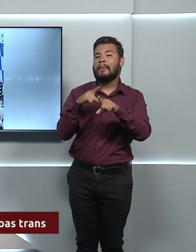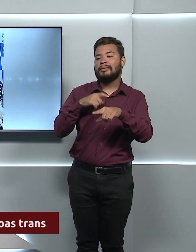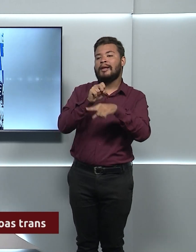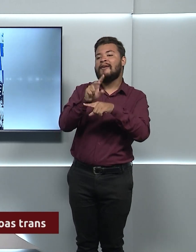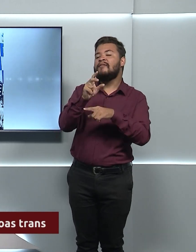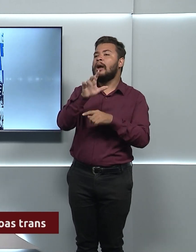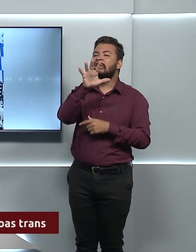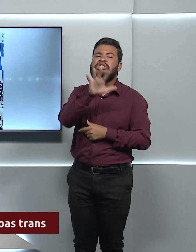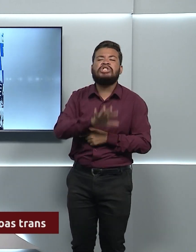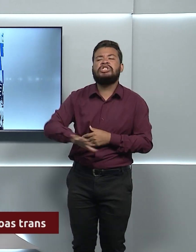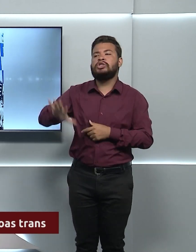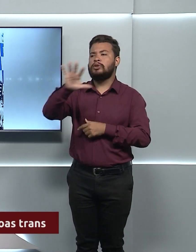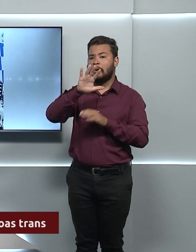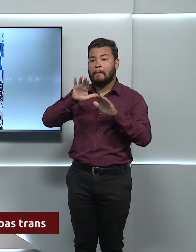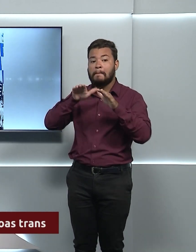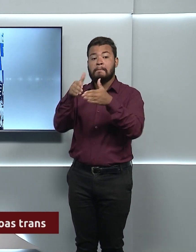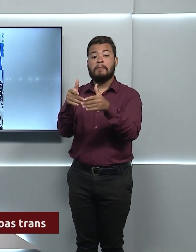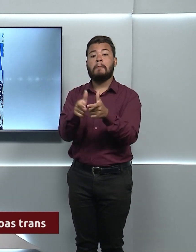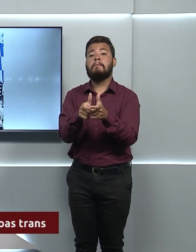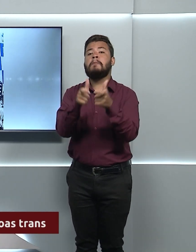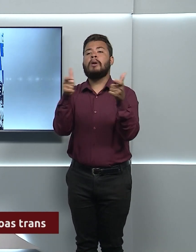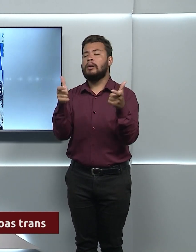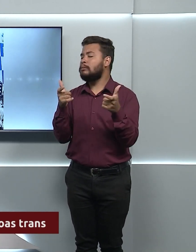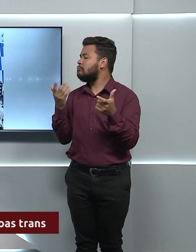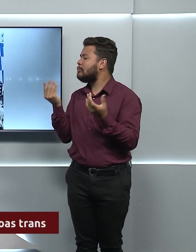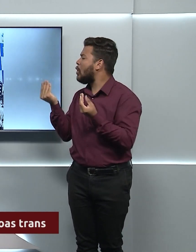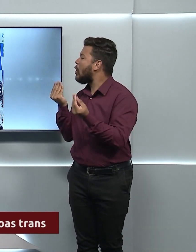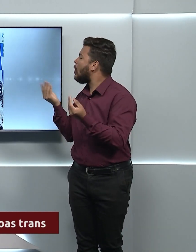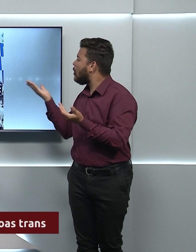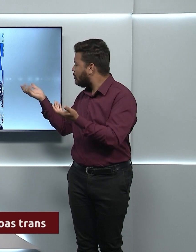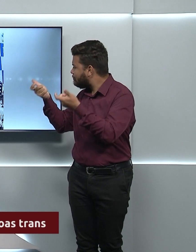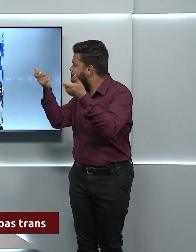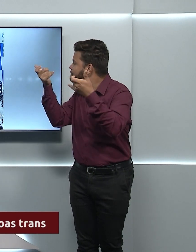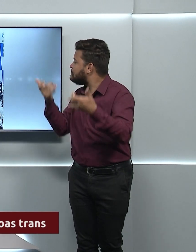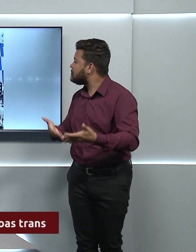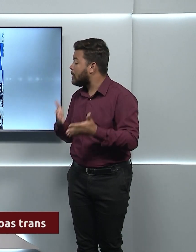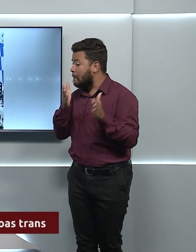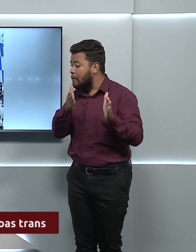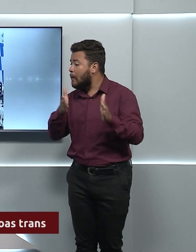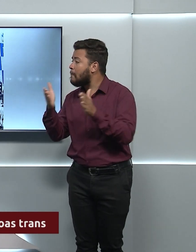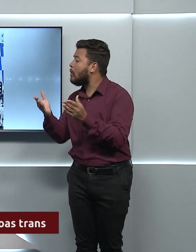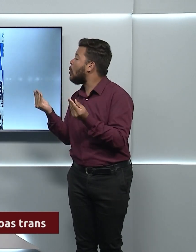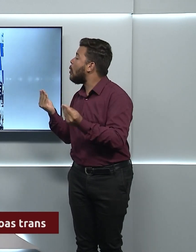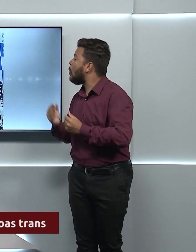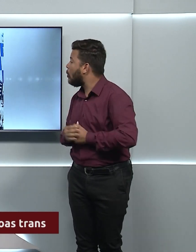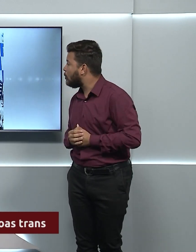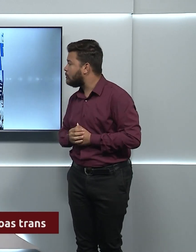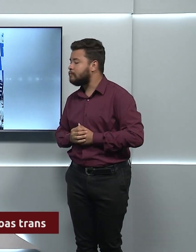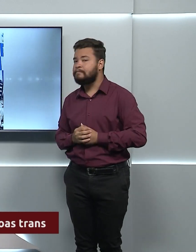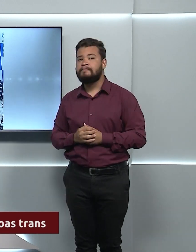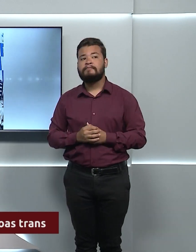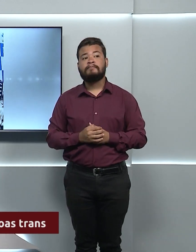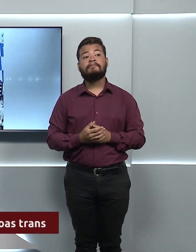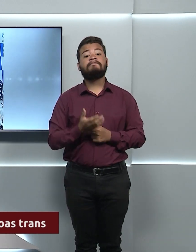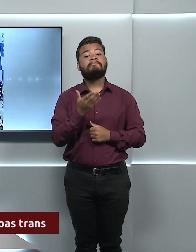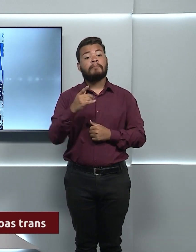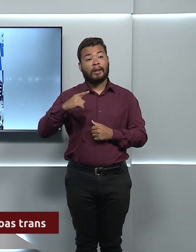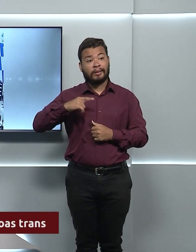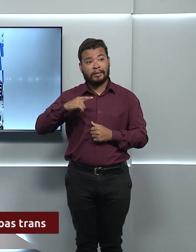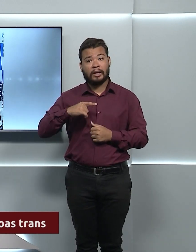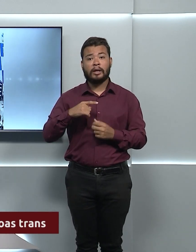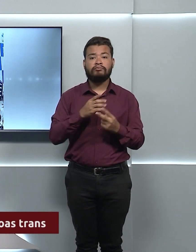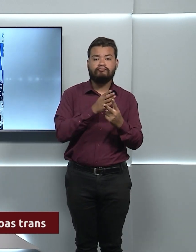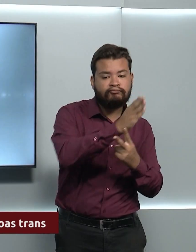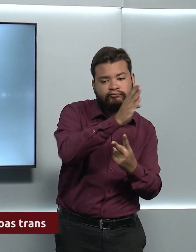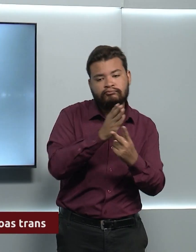da universidade, né, para um público mais amplo. Explica um pouquinho a diferença desses dois processos. São basicamente duas